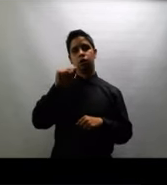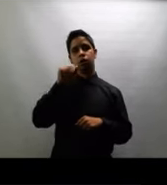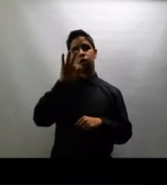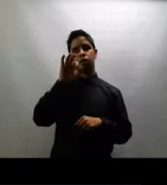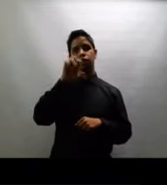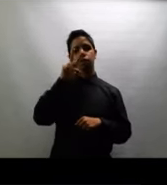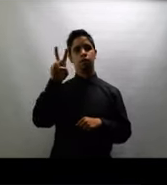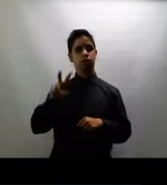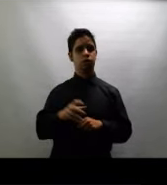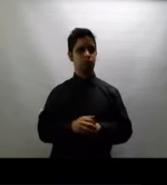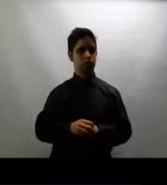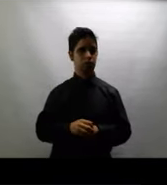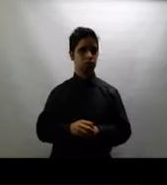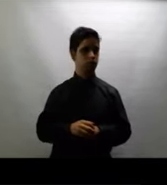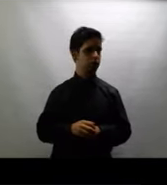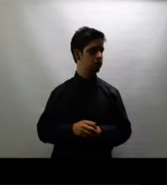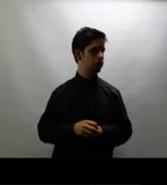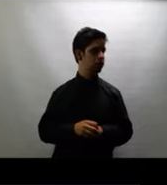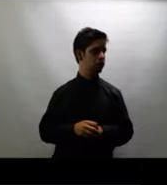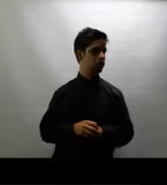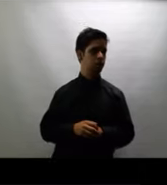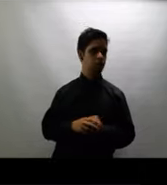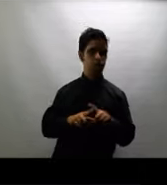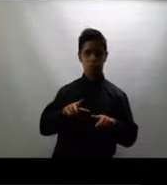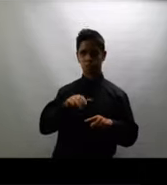Exacto. En los adoquines, pero esa calle está en salida.